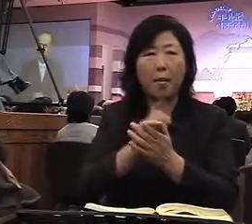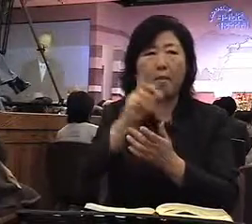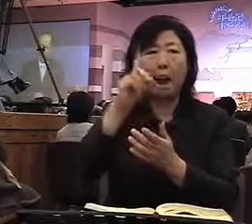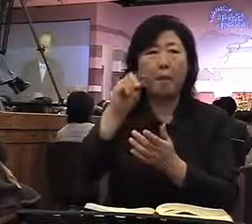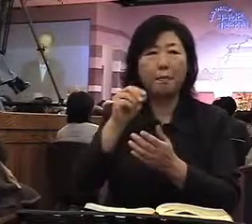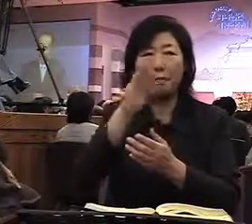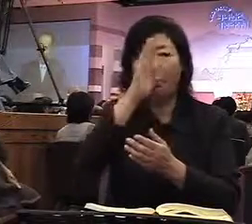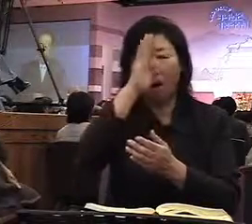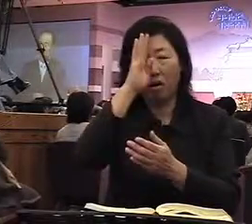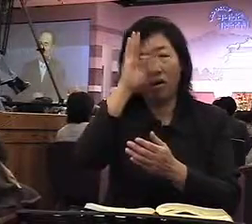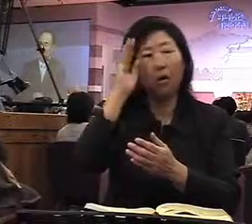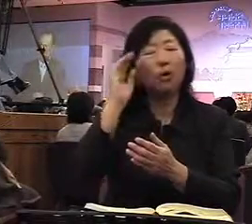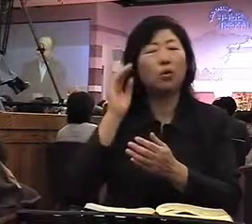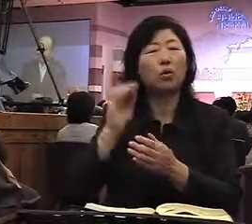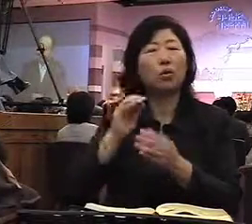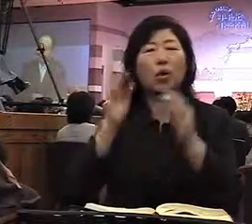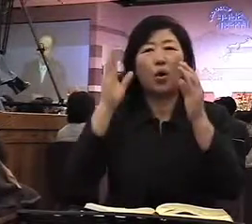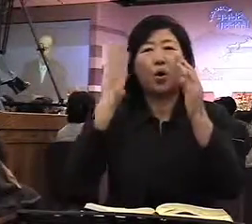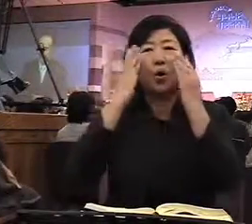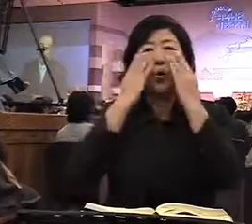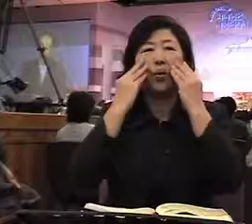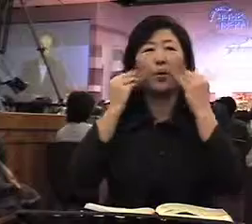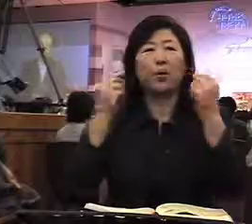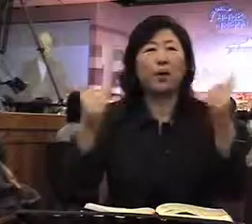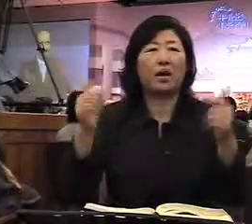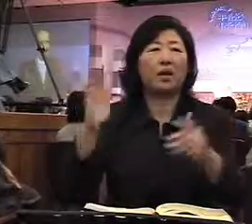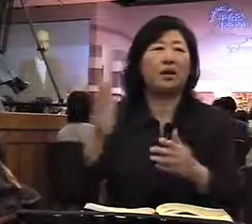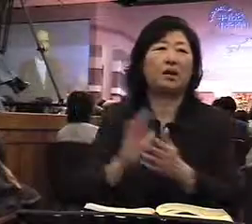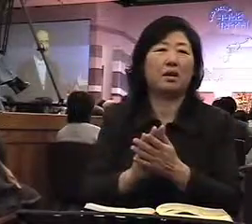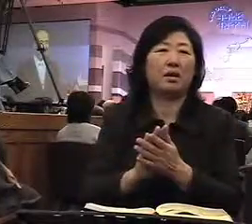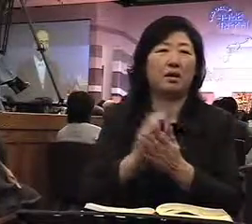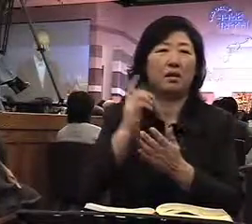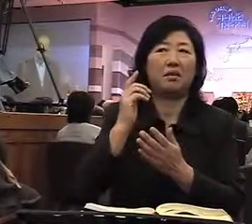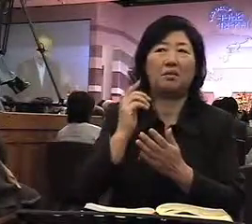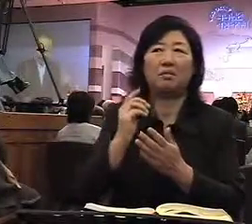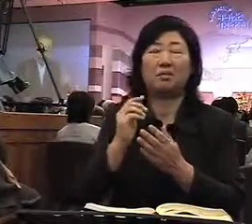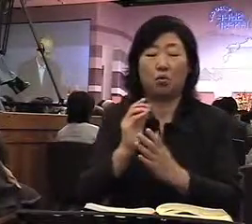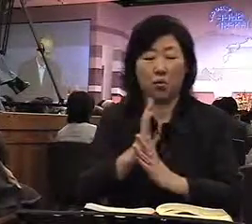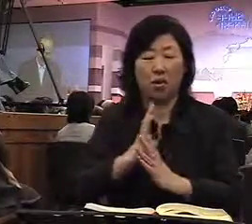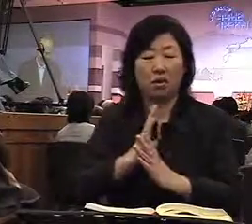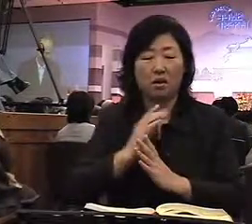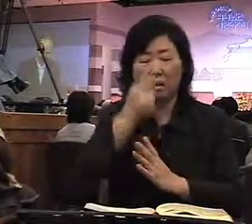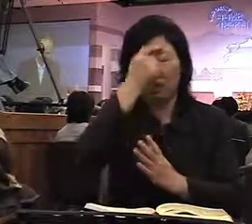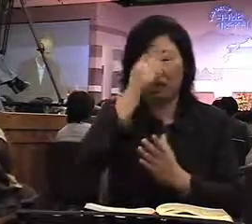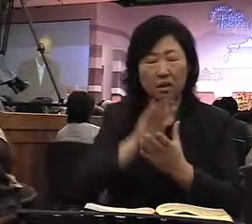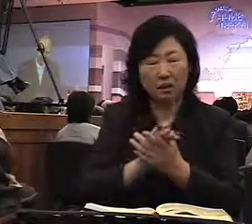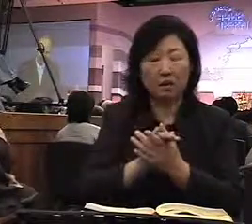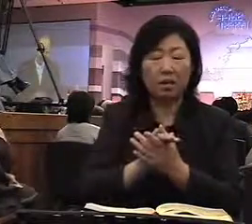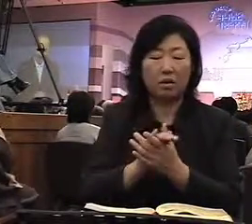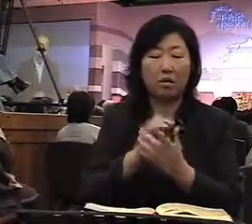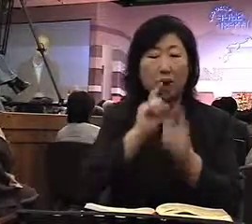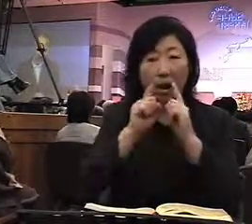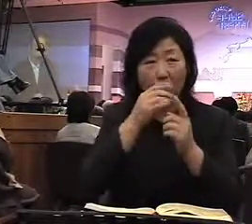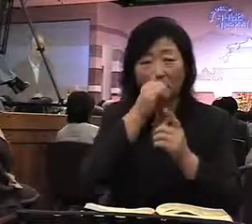만병통치고, 그렇죠? 만사 형통인 것 같아요. 그렇죠? 놀랍습니다. 그렇게 기도를 말하고 있어요.